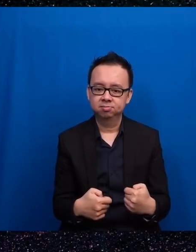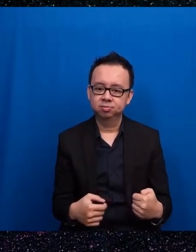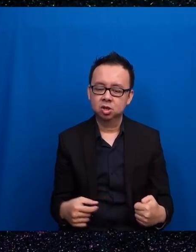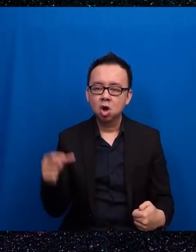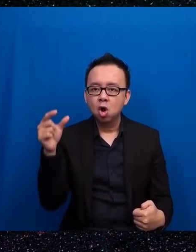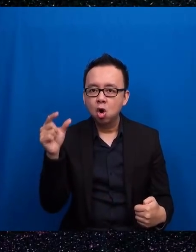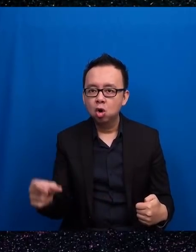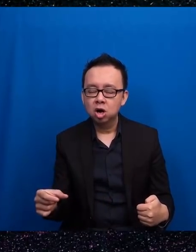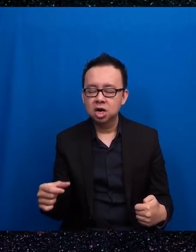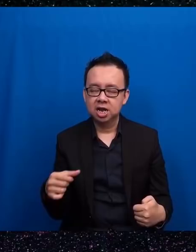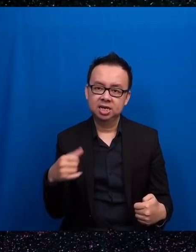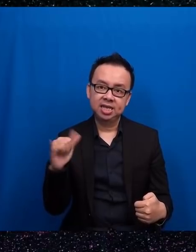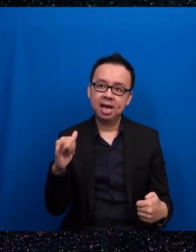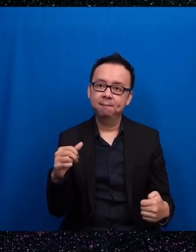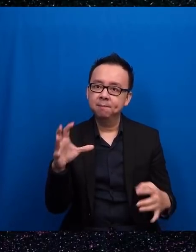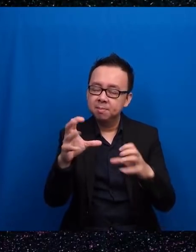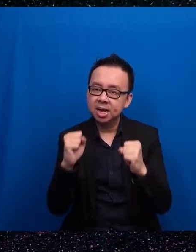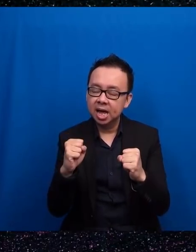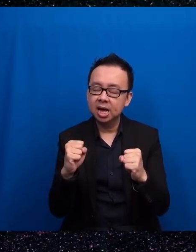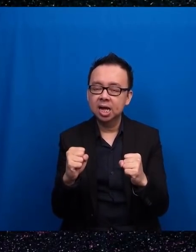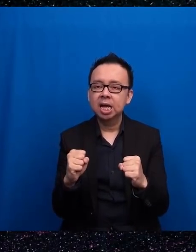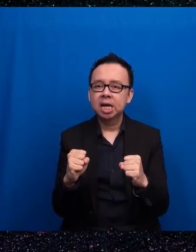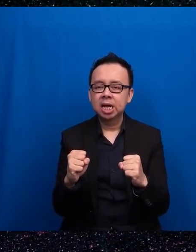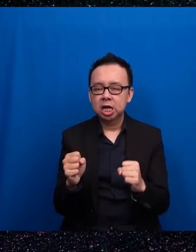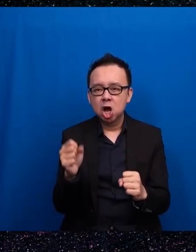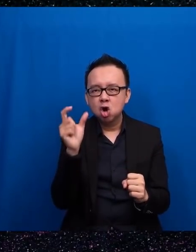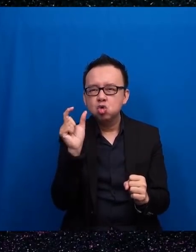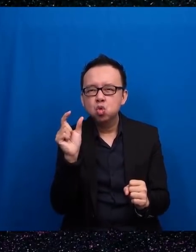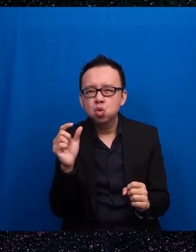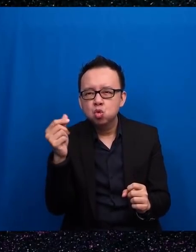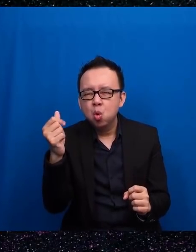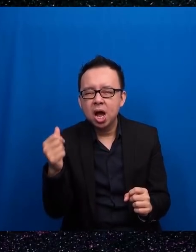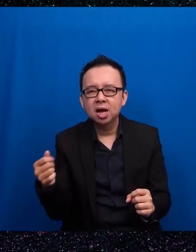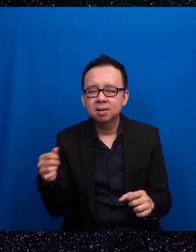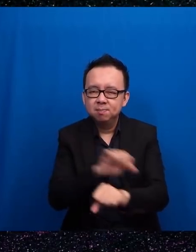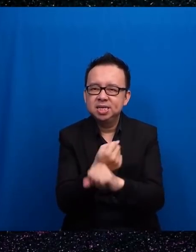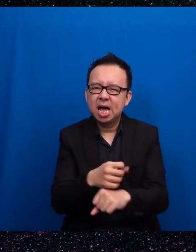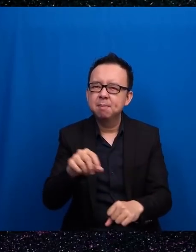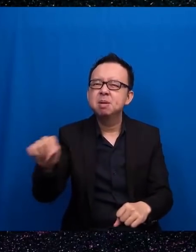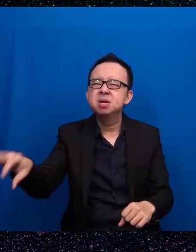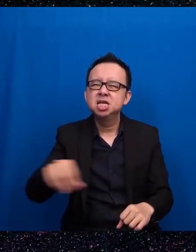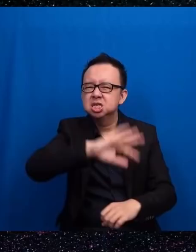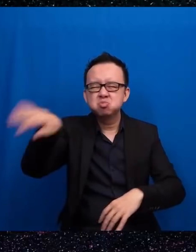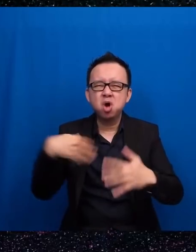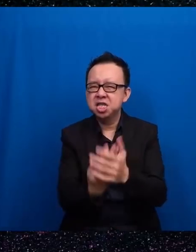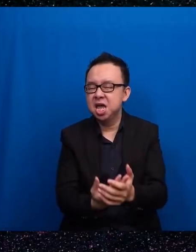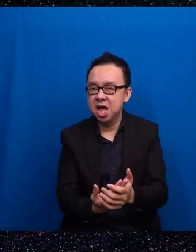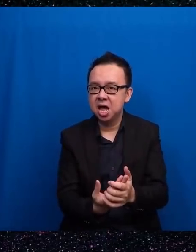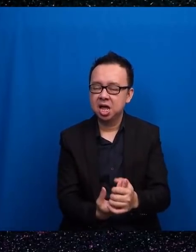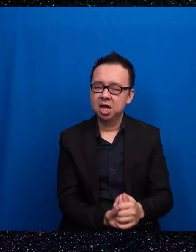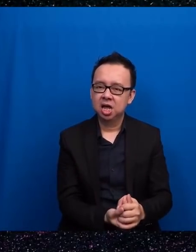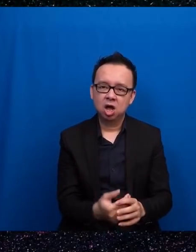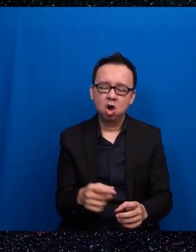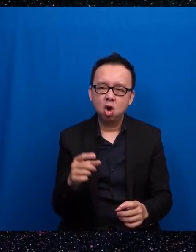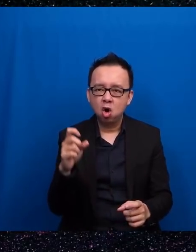yang masih memegang secara kolot prinsip ini, money can buy everything. He doesn't know anything. Orang-orang yang masih